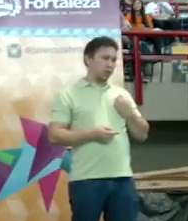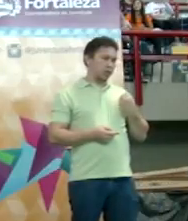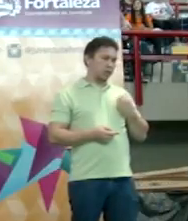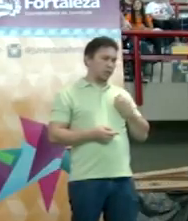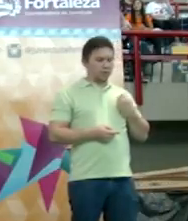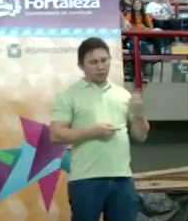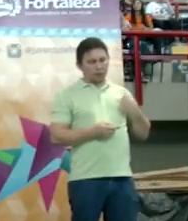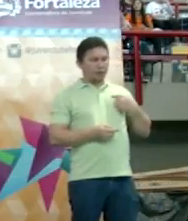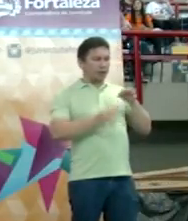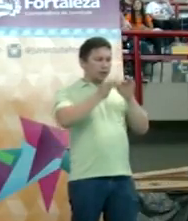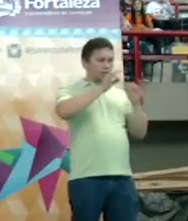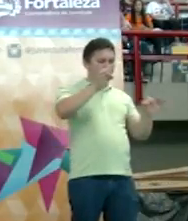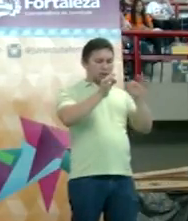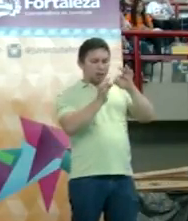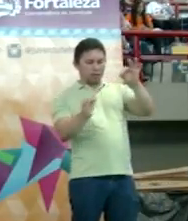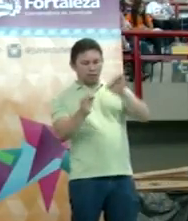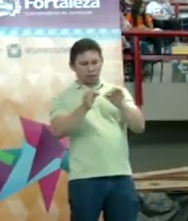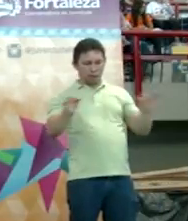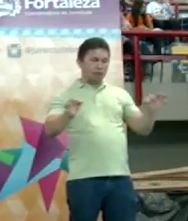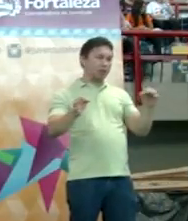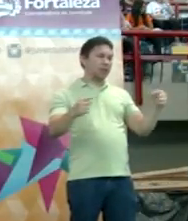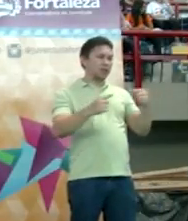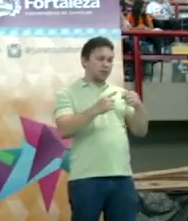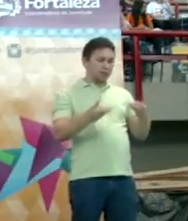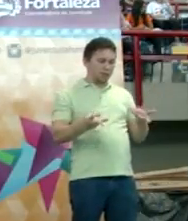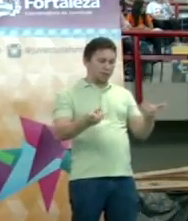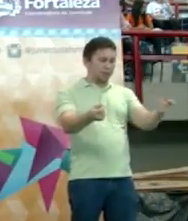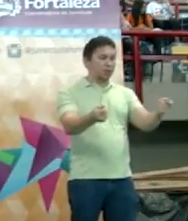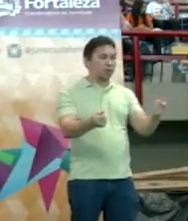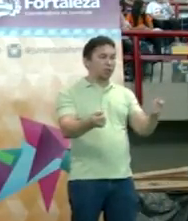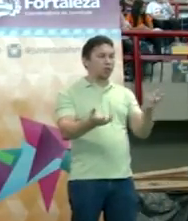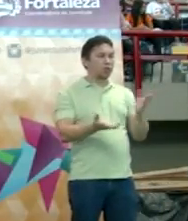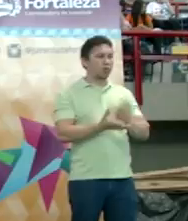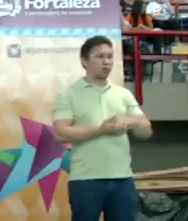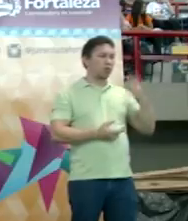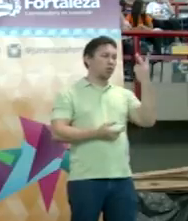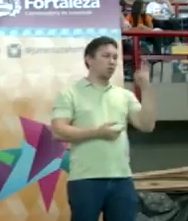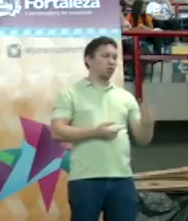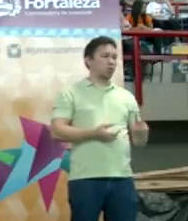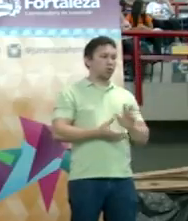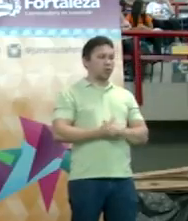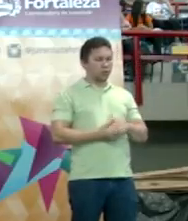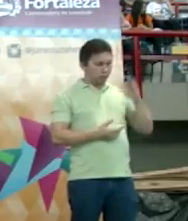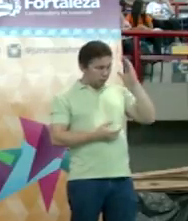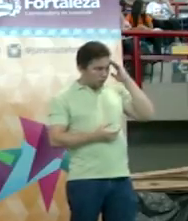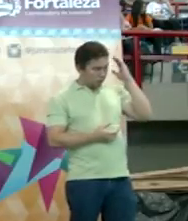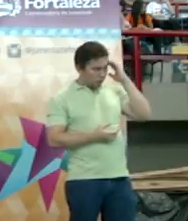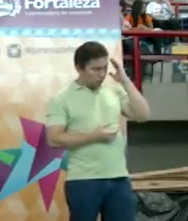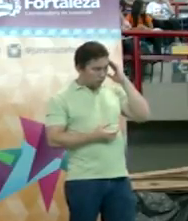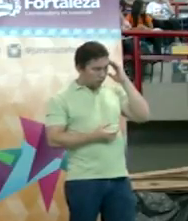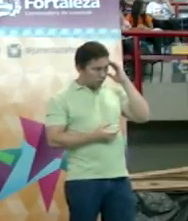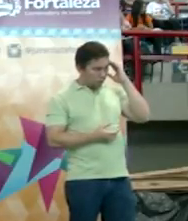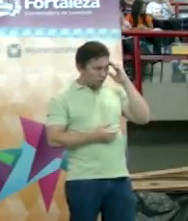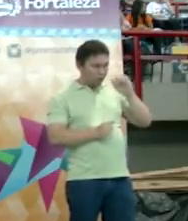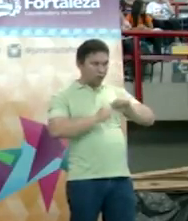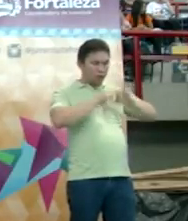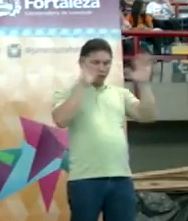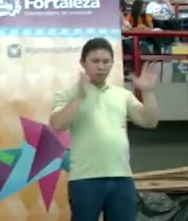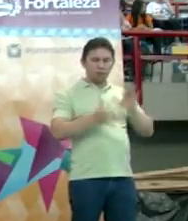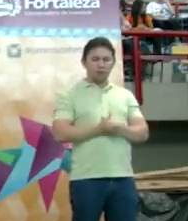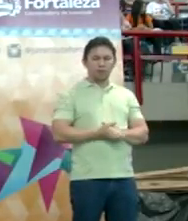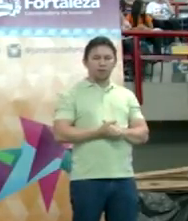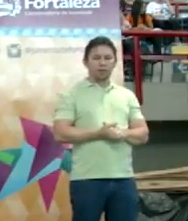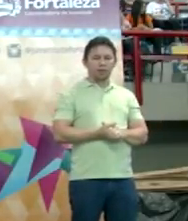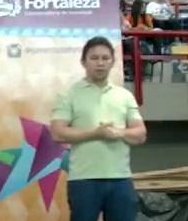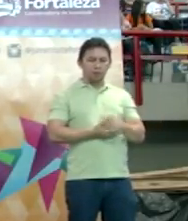na fórmula, cada aresta acabou sendo contada 2 vezes. Deu para entender a sacada qual é?